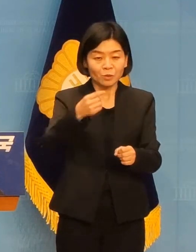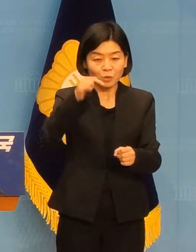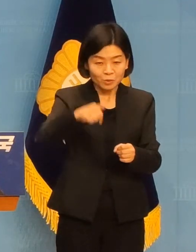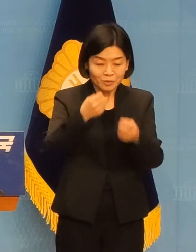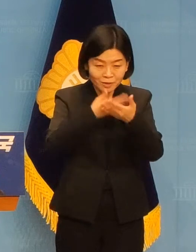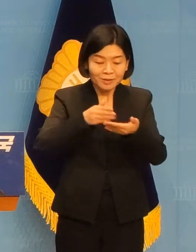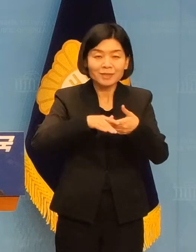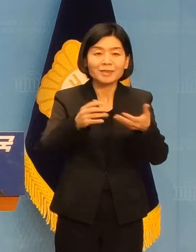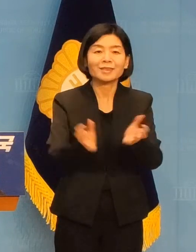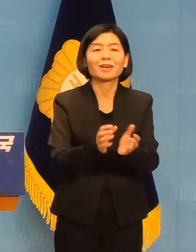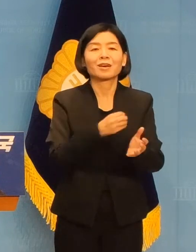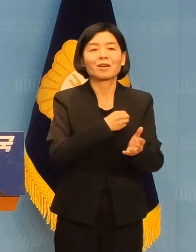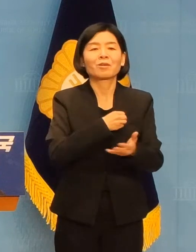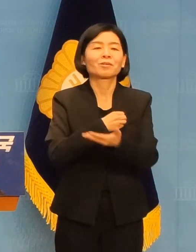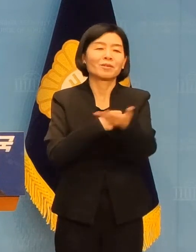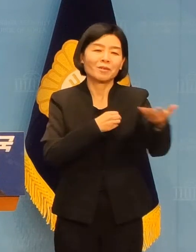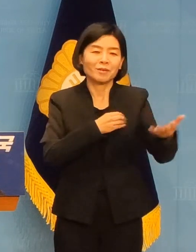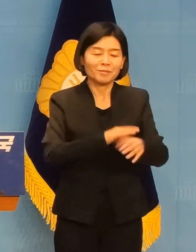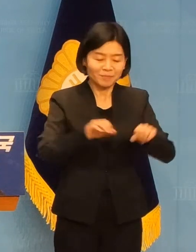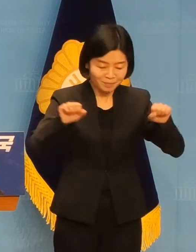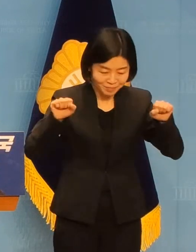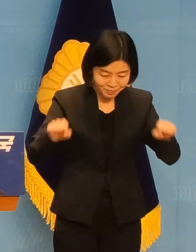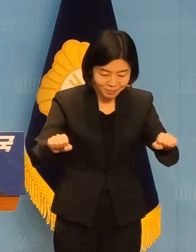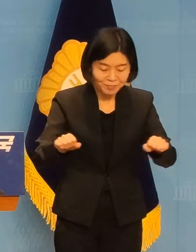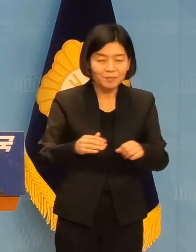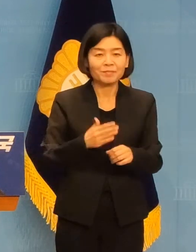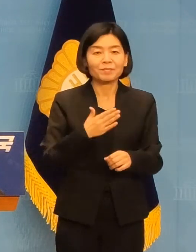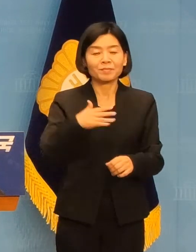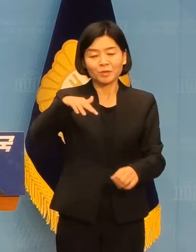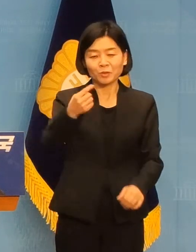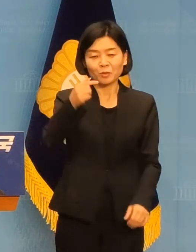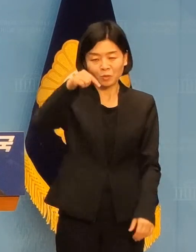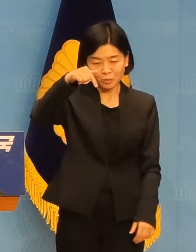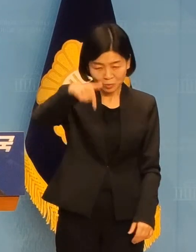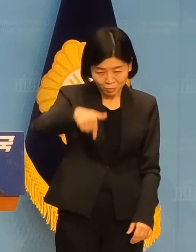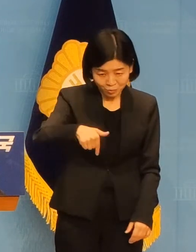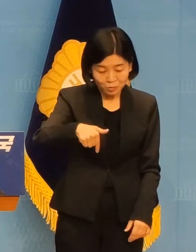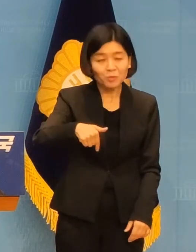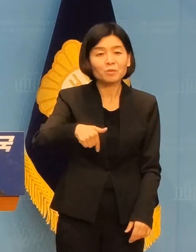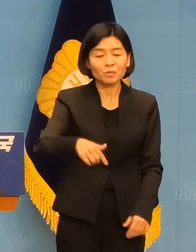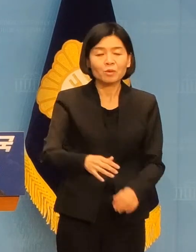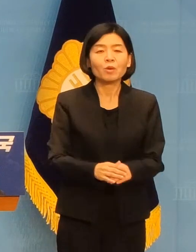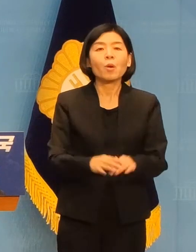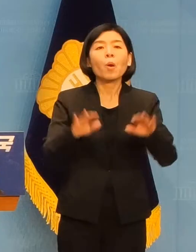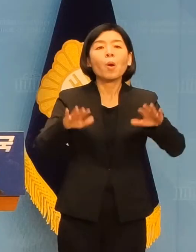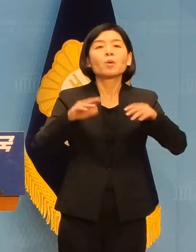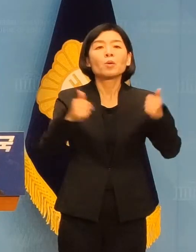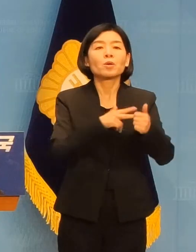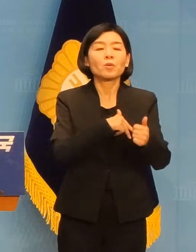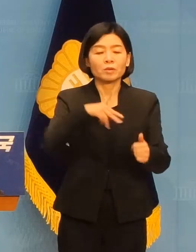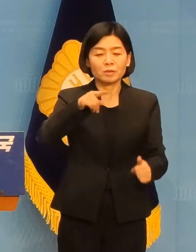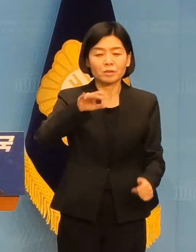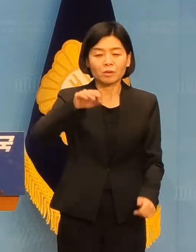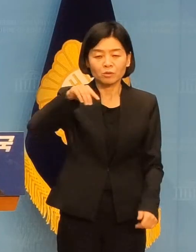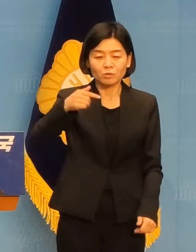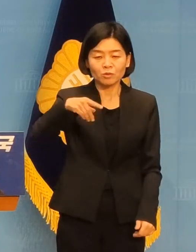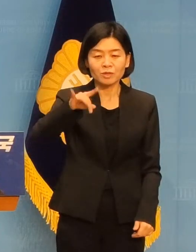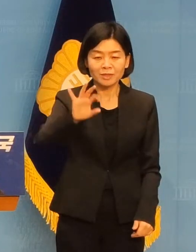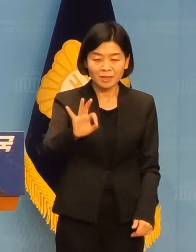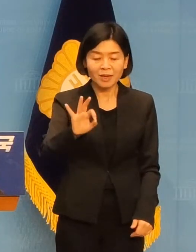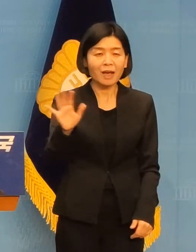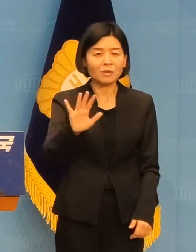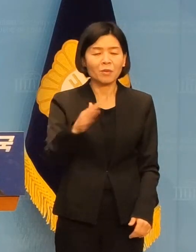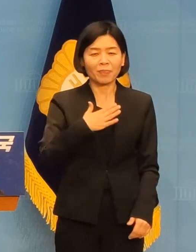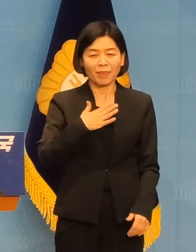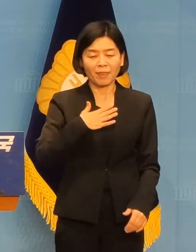동지 여러분, 안녕하십니까? 조국입니다. 오늘은 국회의원 정춘생이 아닌 내가